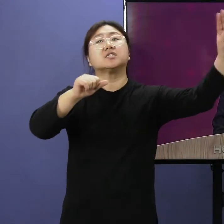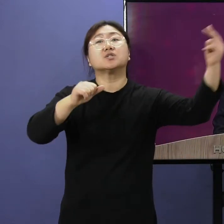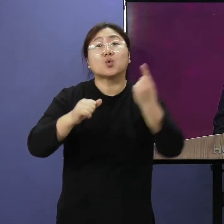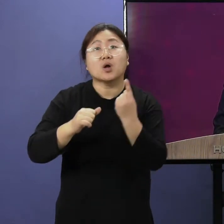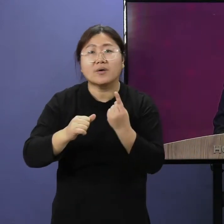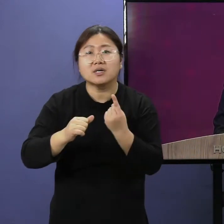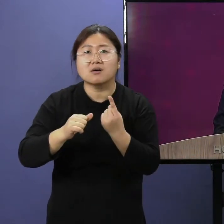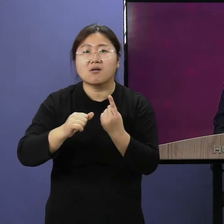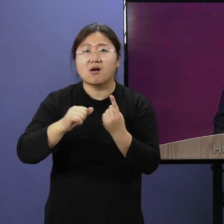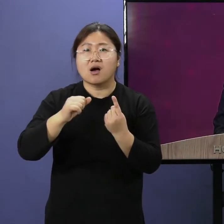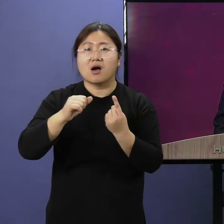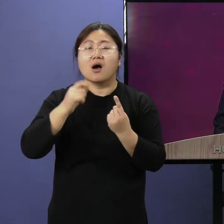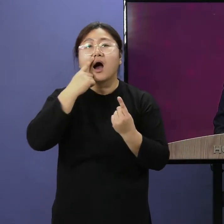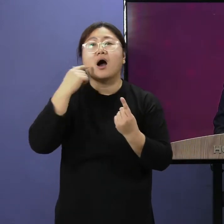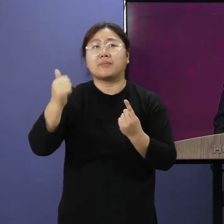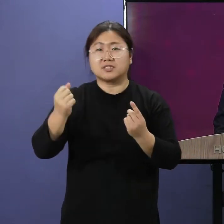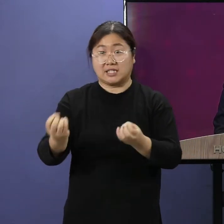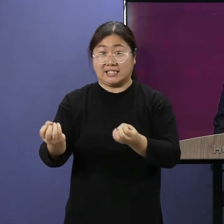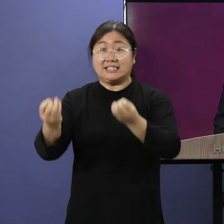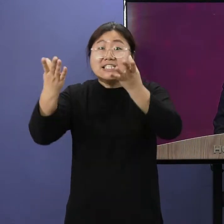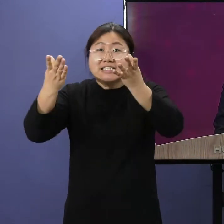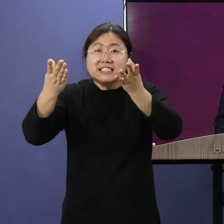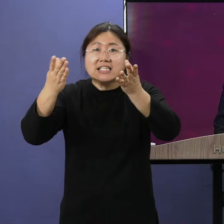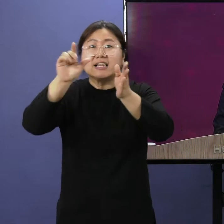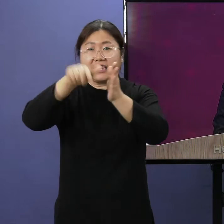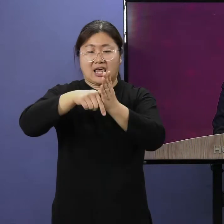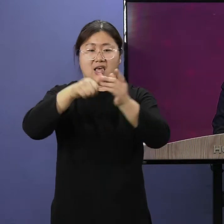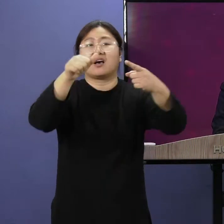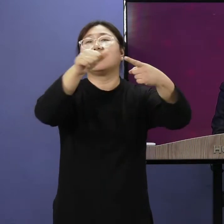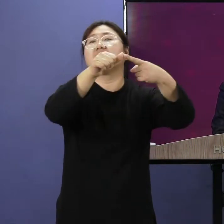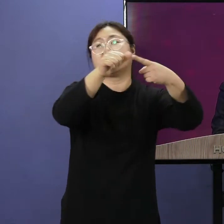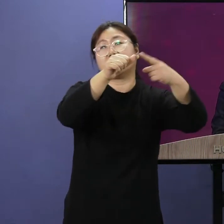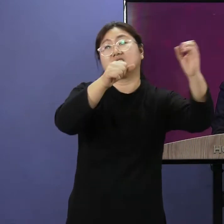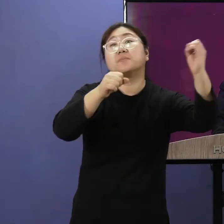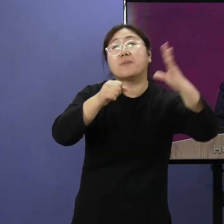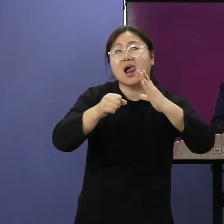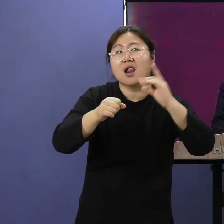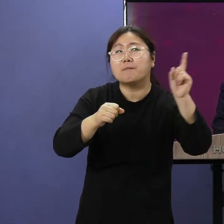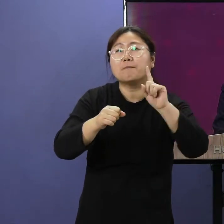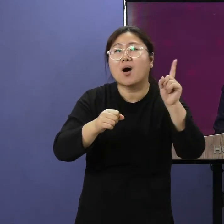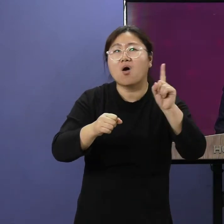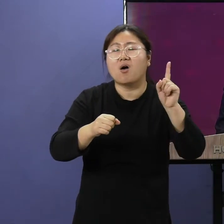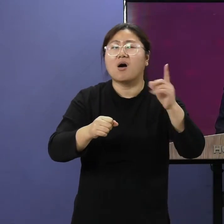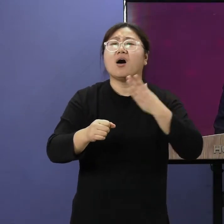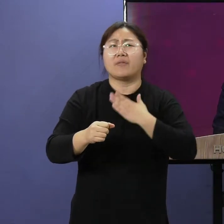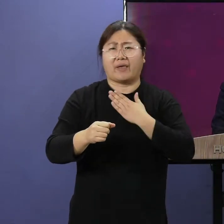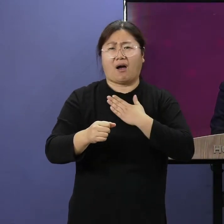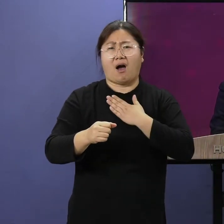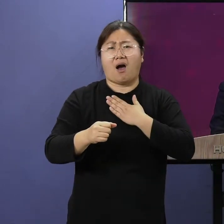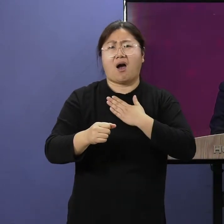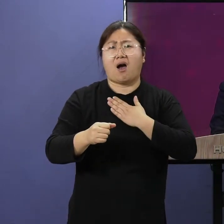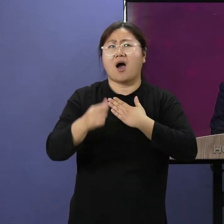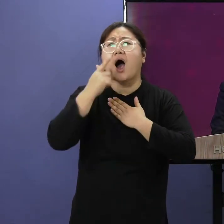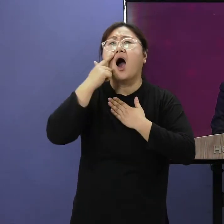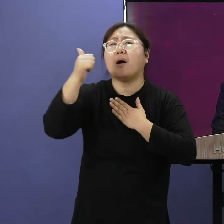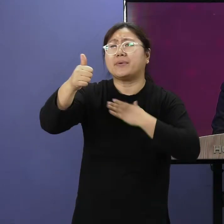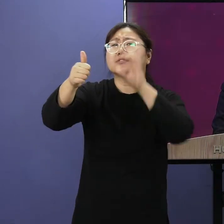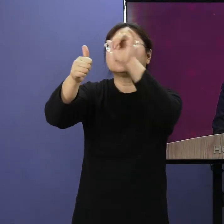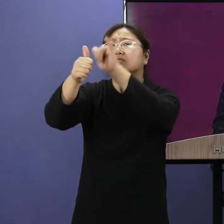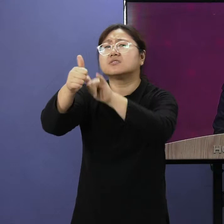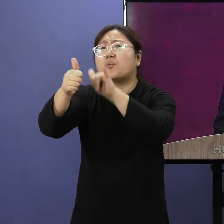나옵니다. 그때 첫째 아들이 이야기합니다. 아버지, 제가 아버지를 섬겼지 않습니까? 근데 어떻게 저한테